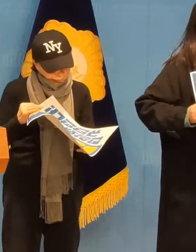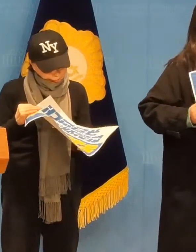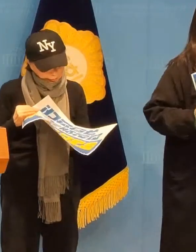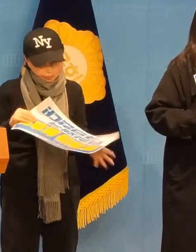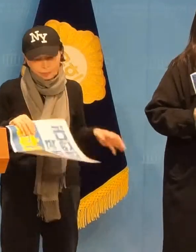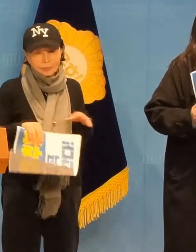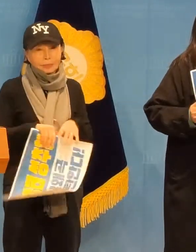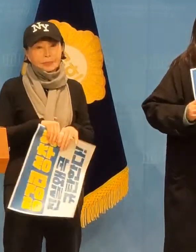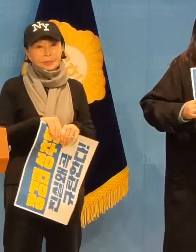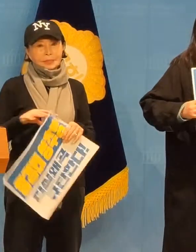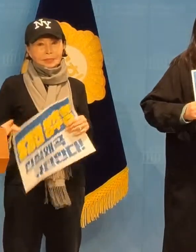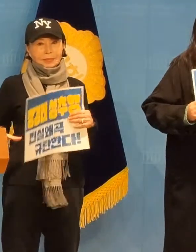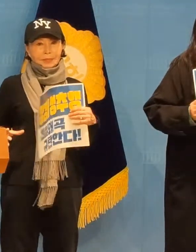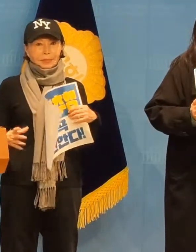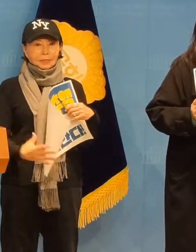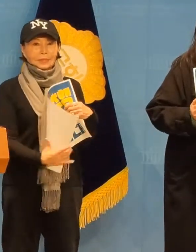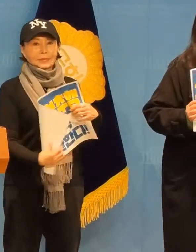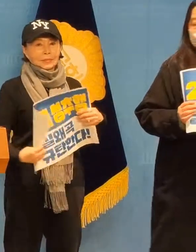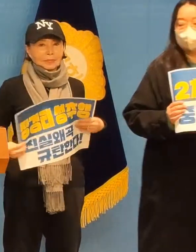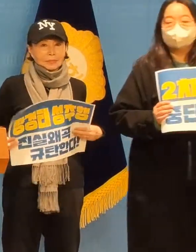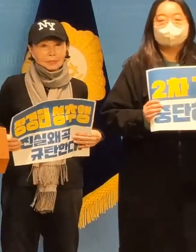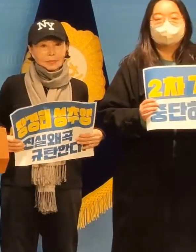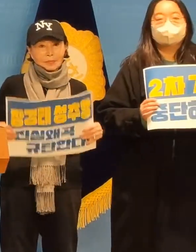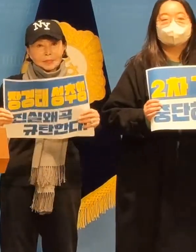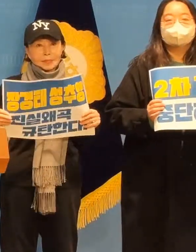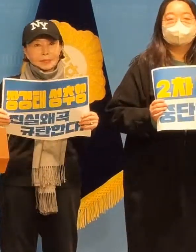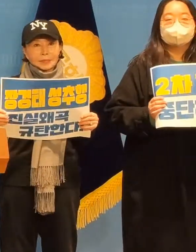딱 시작할 때 오셨네.